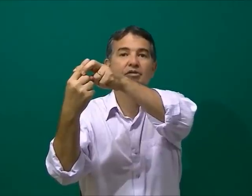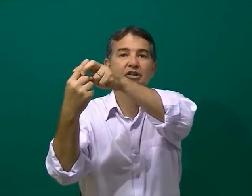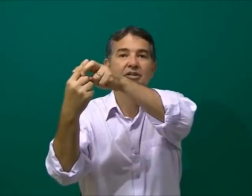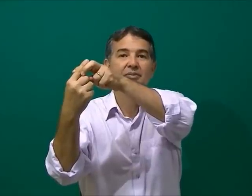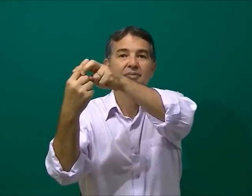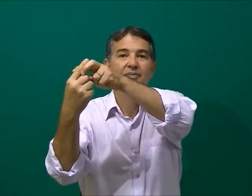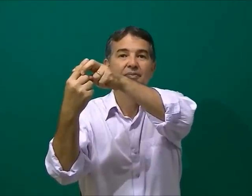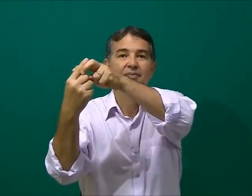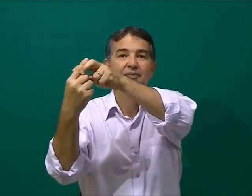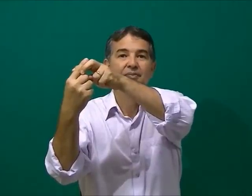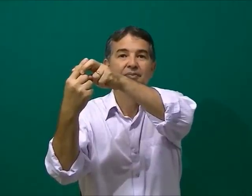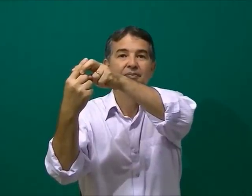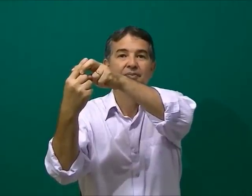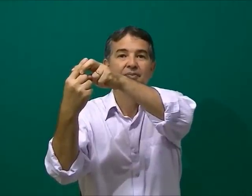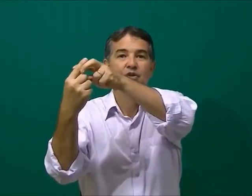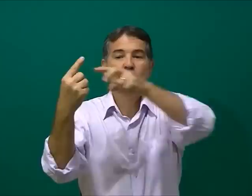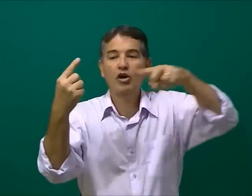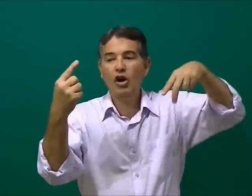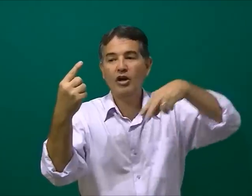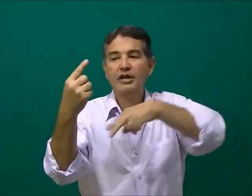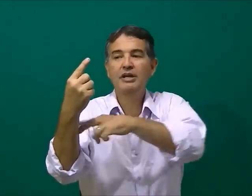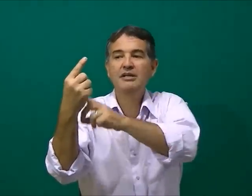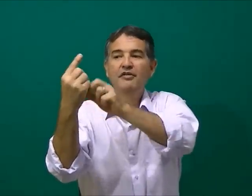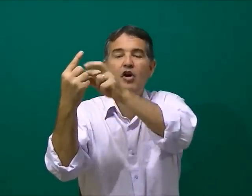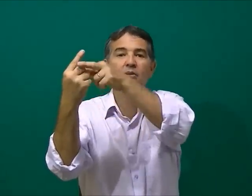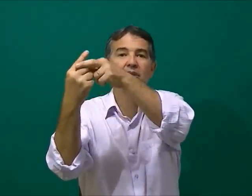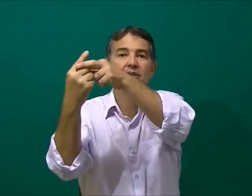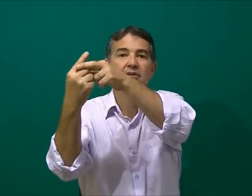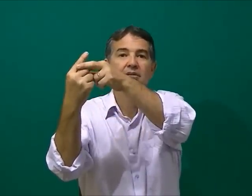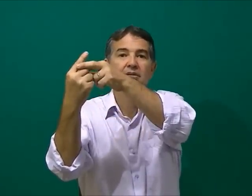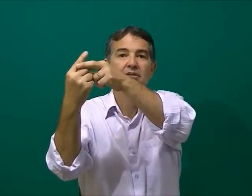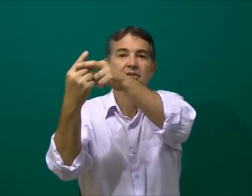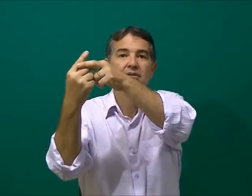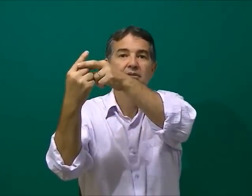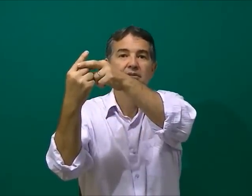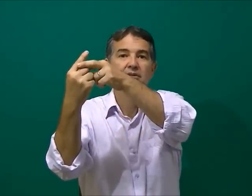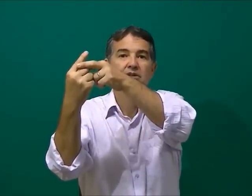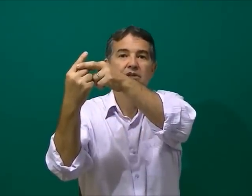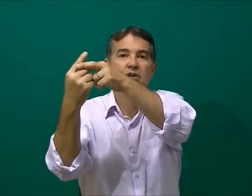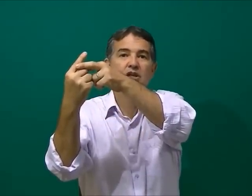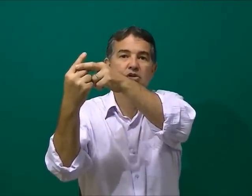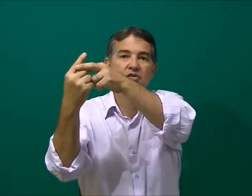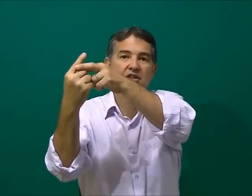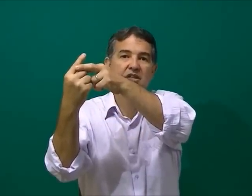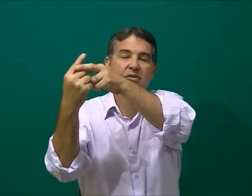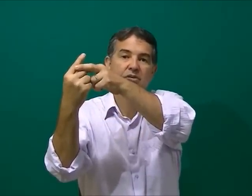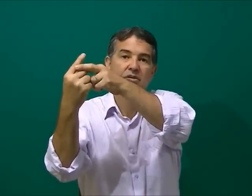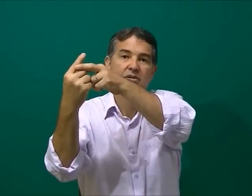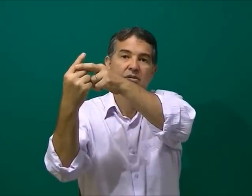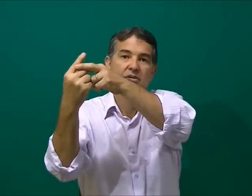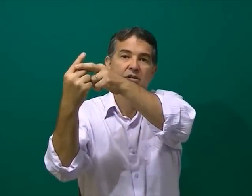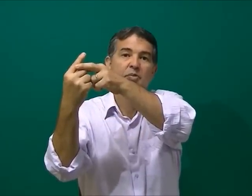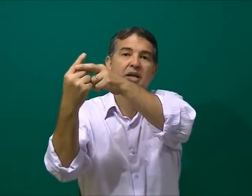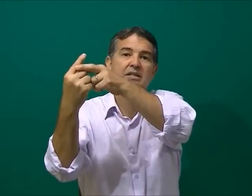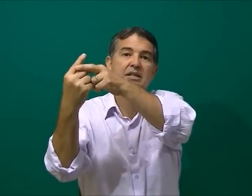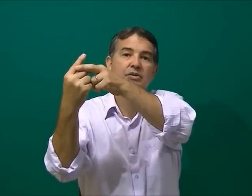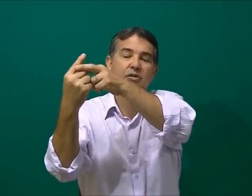árvore. Só colocando dessa forma, eu já estou fazendo, expressando